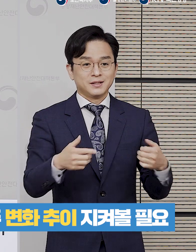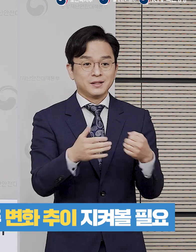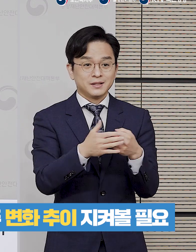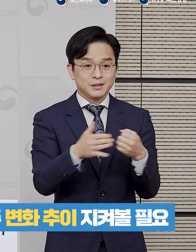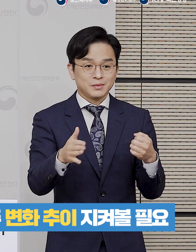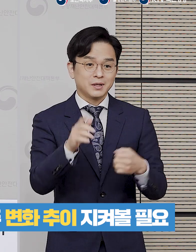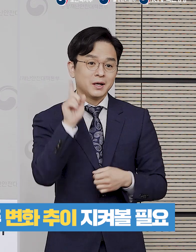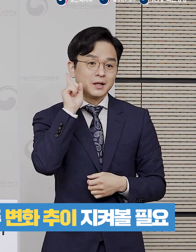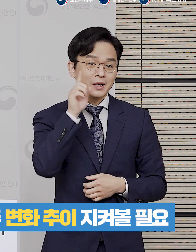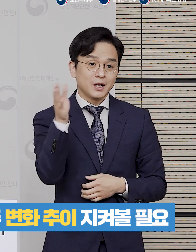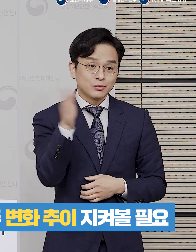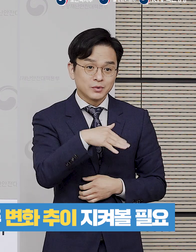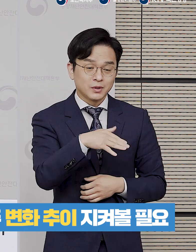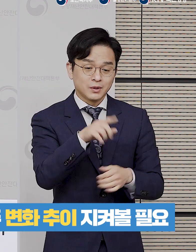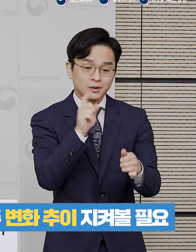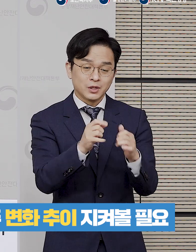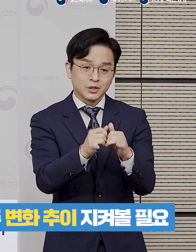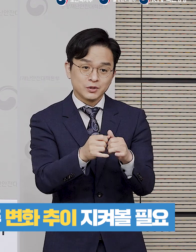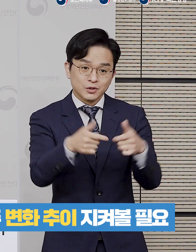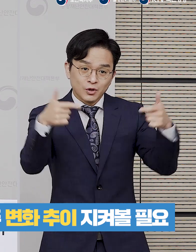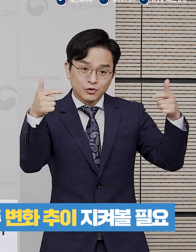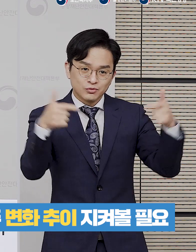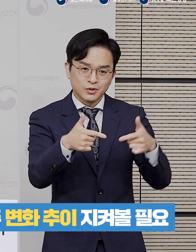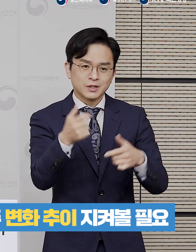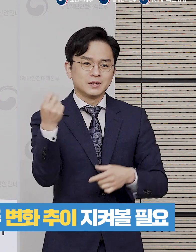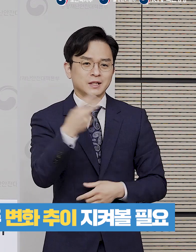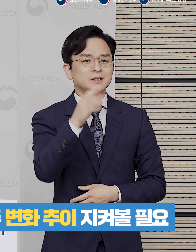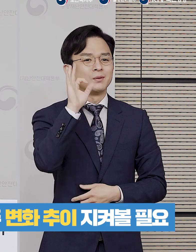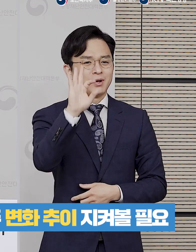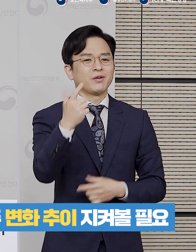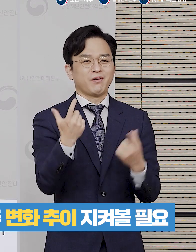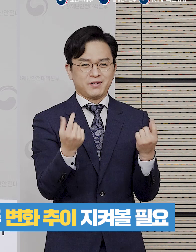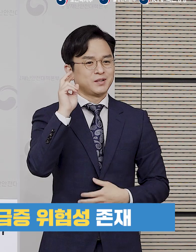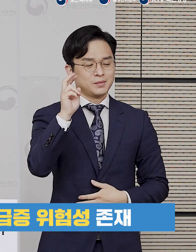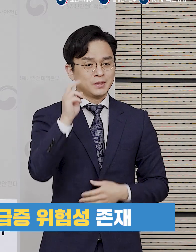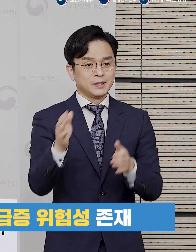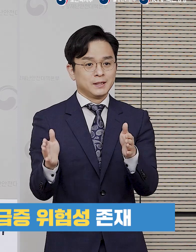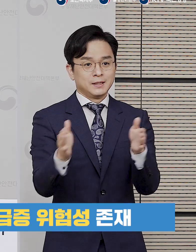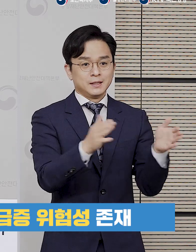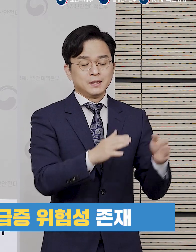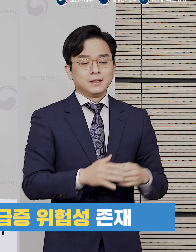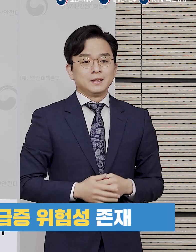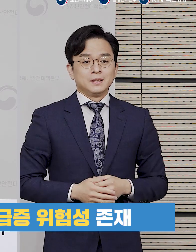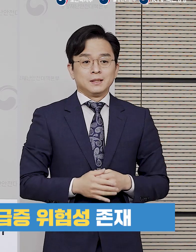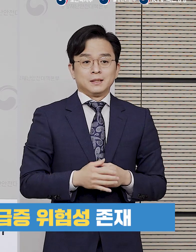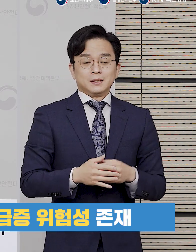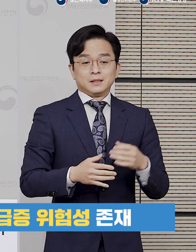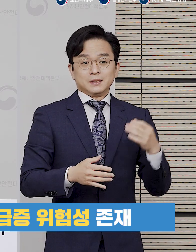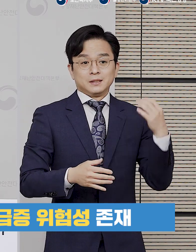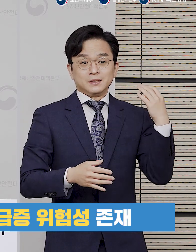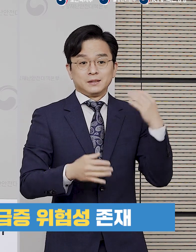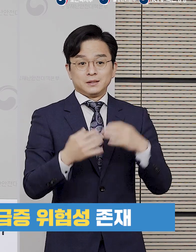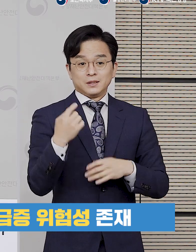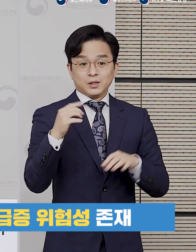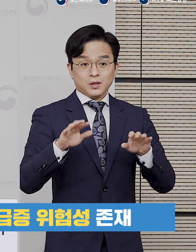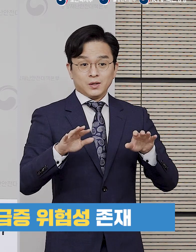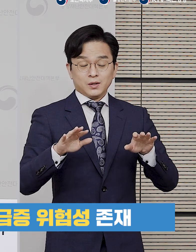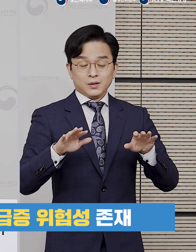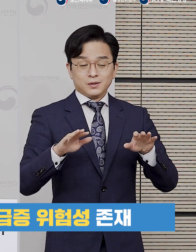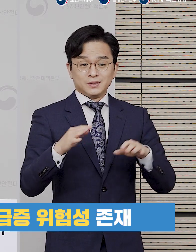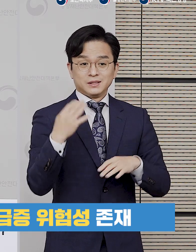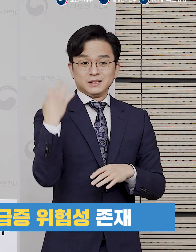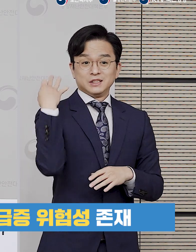때문에 금주의 변화 상황을 지켜봐야 할 것으로 보입니다. 우리 사회는 지난 2주간 사회적